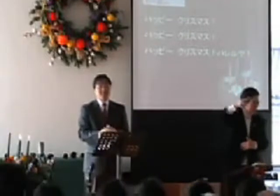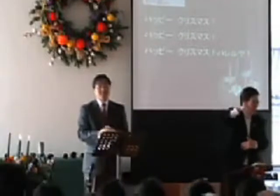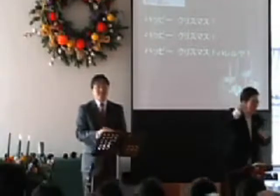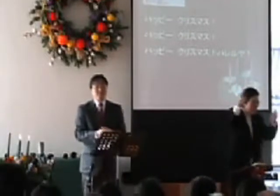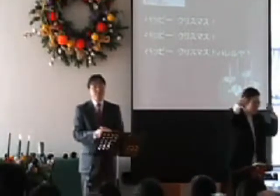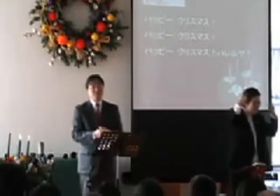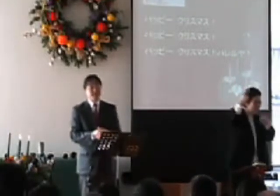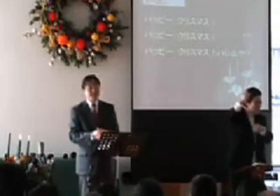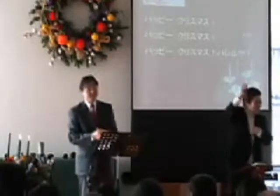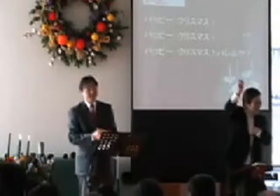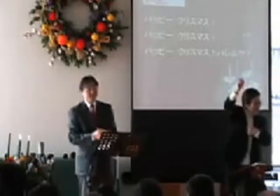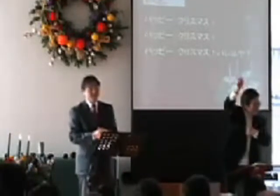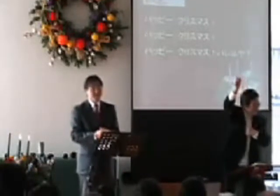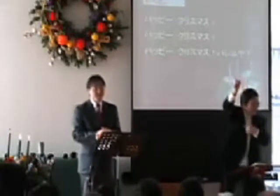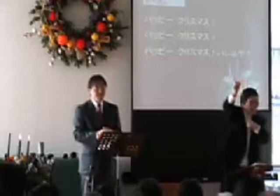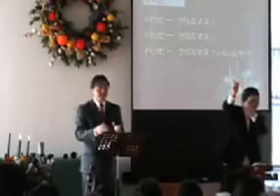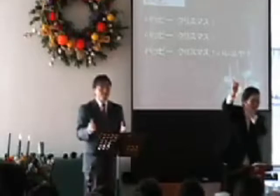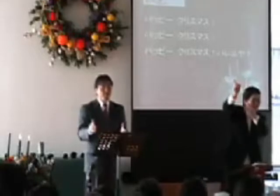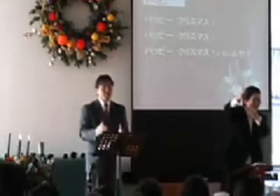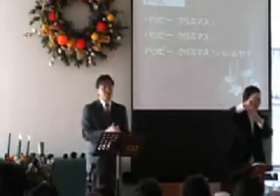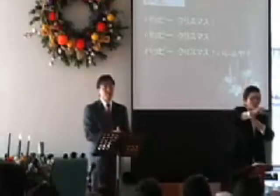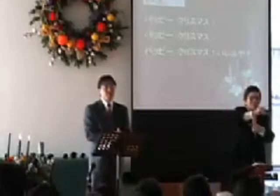いんじゃないよ。